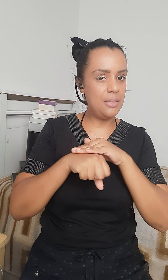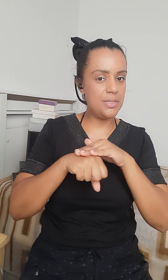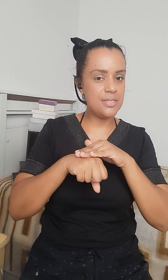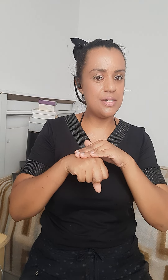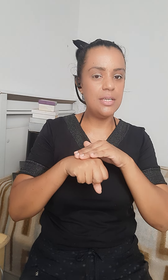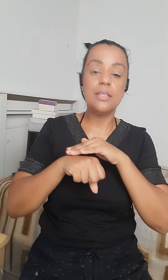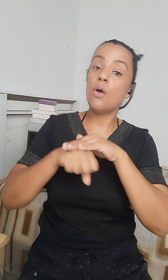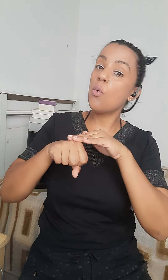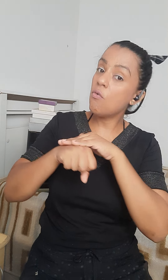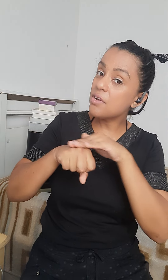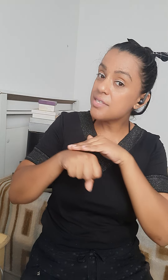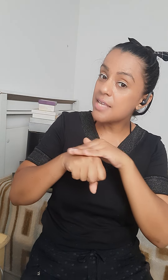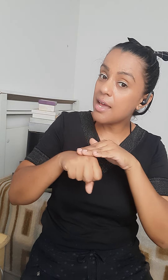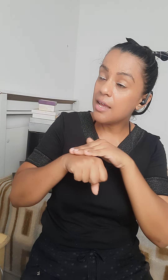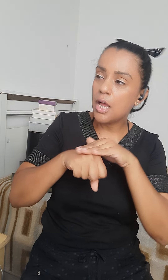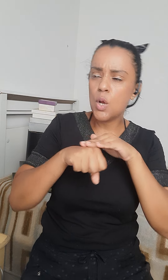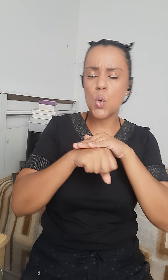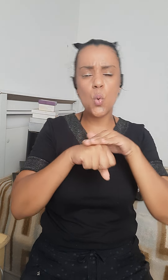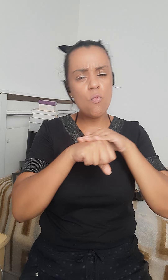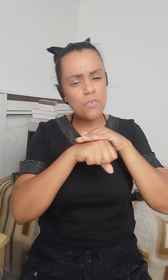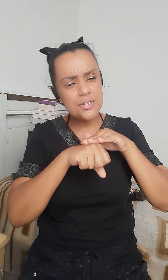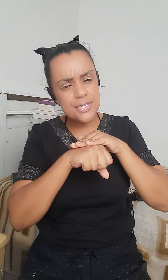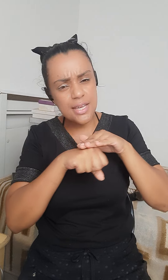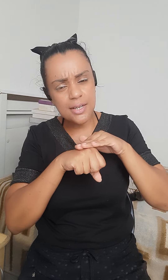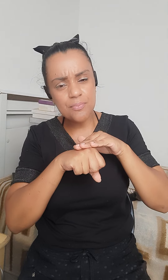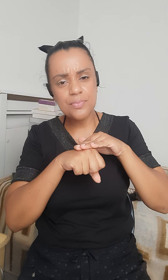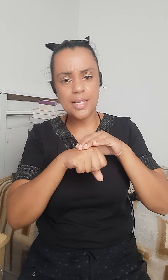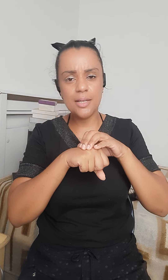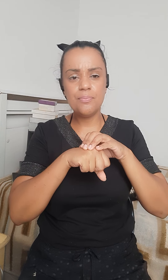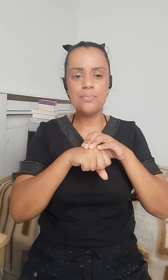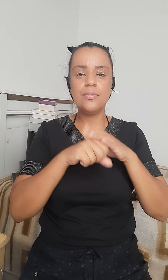Libras. Então, conversar, tá?